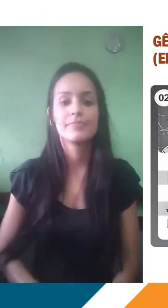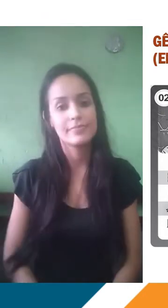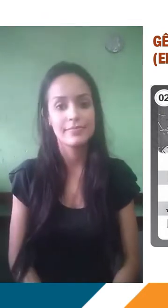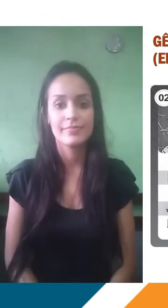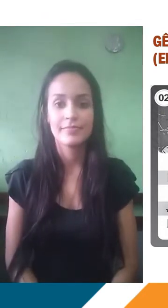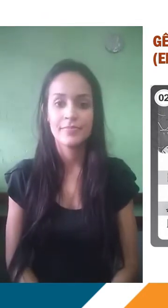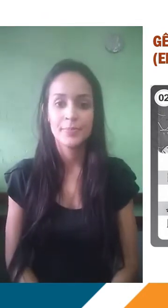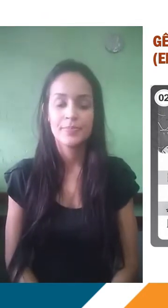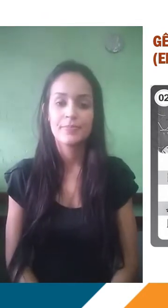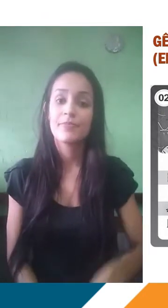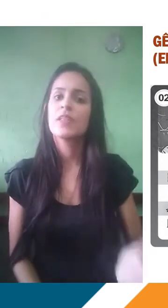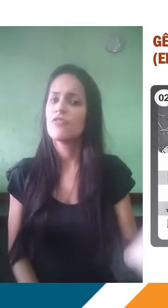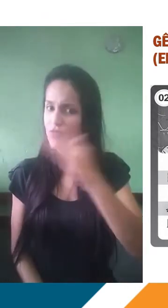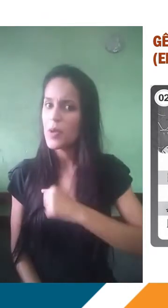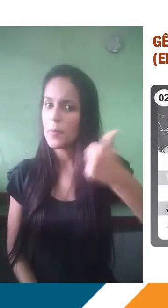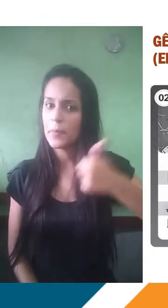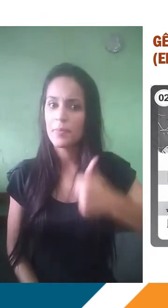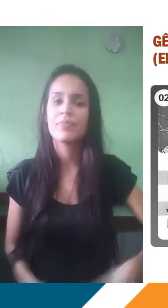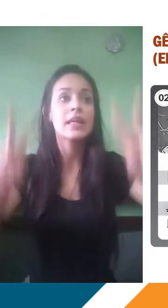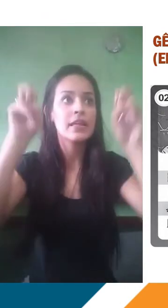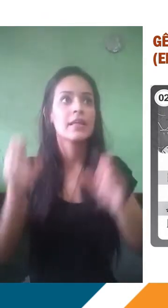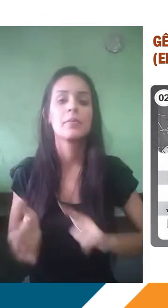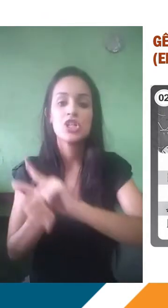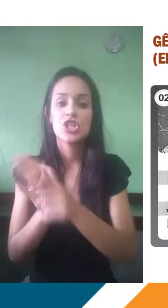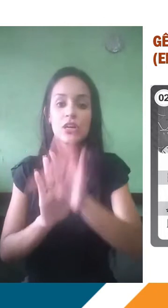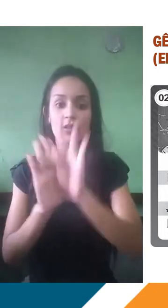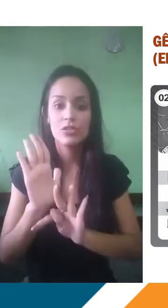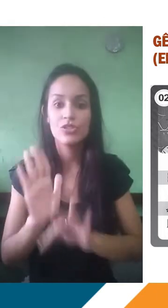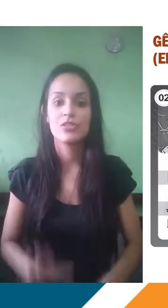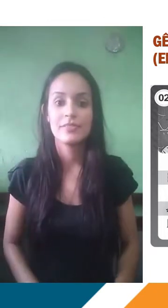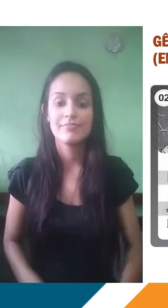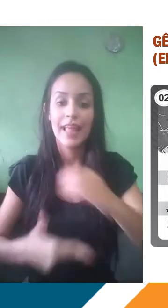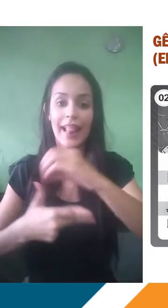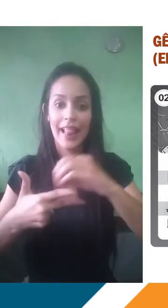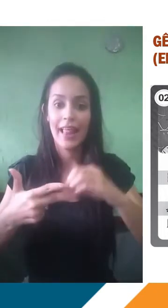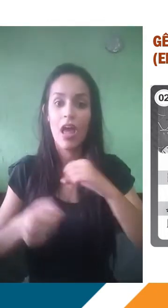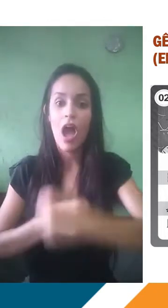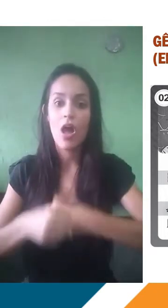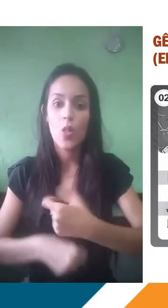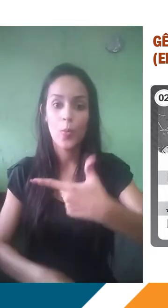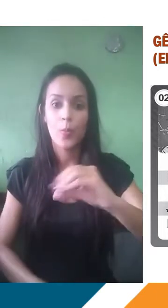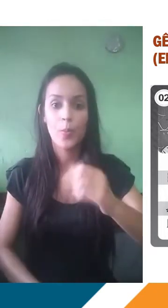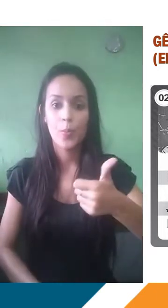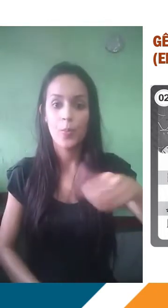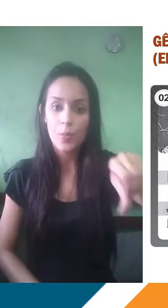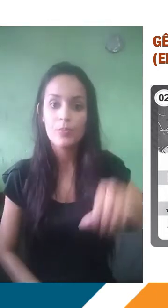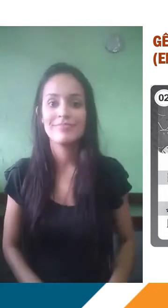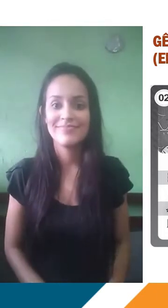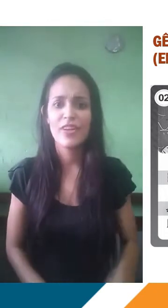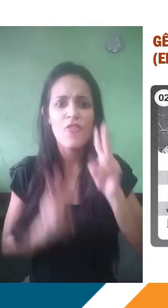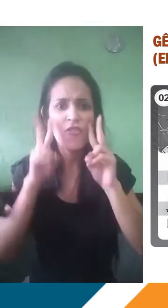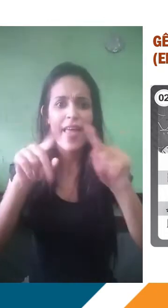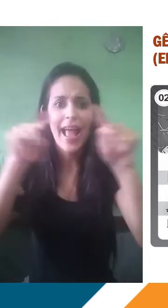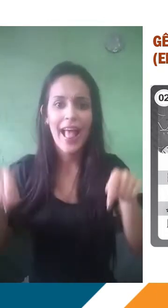vamos então para a nossa primeira questão. Ela é sobre gêneros textuais e está presente no Enem 2019. Aqui temos